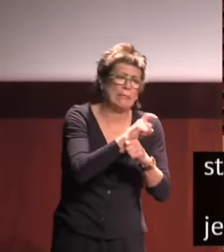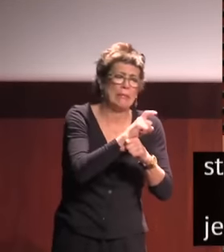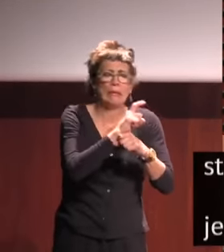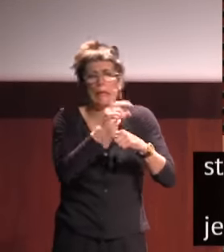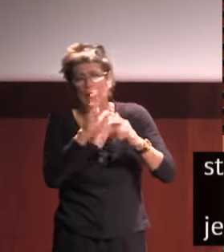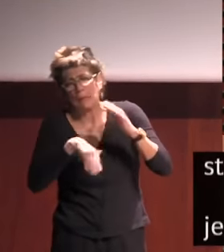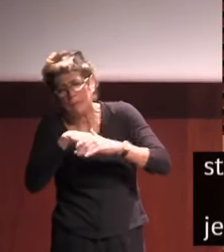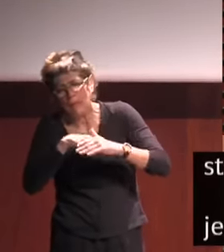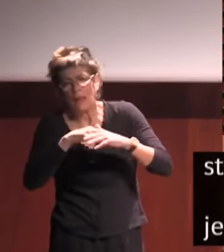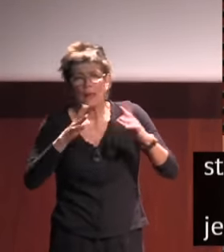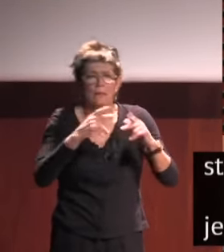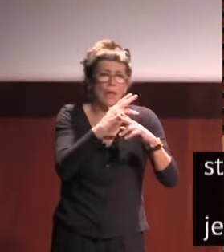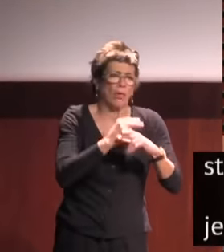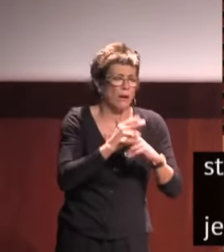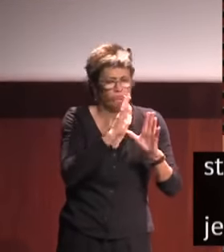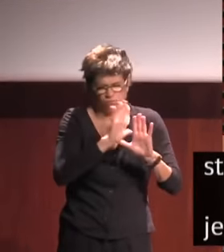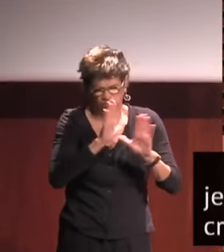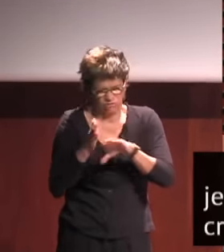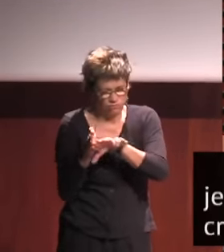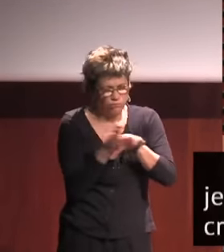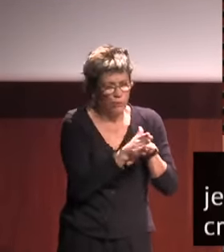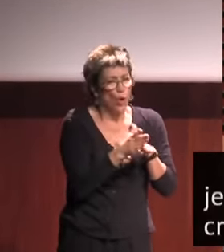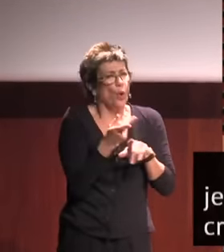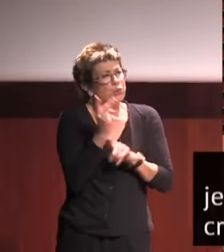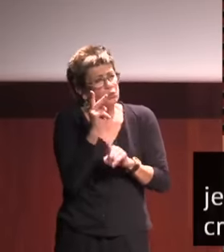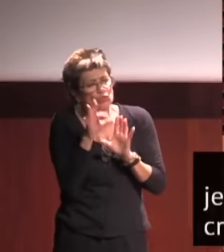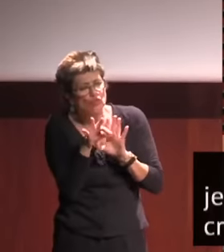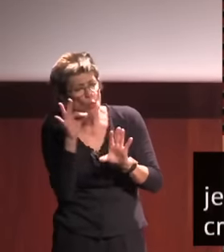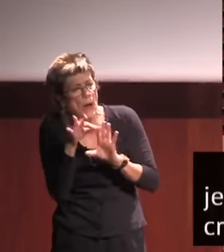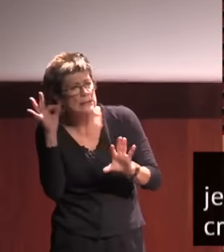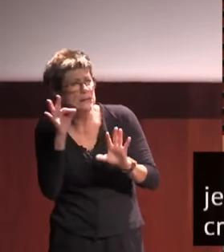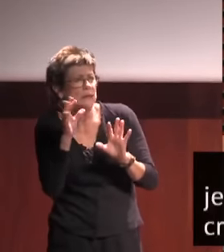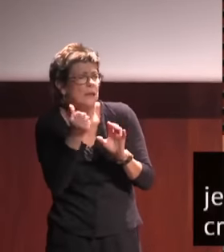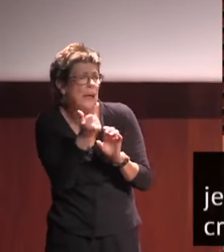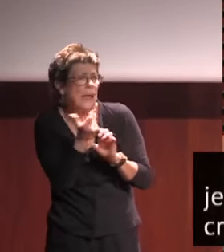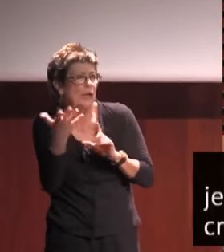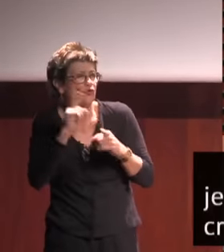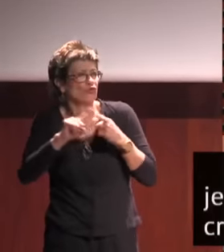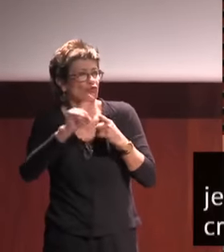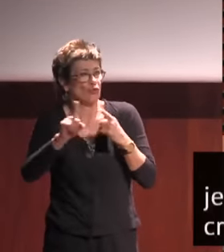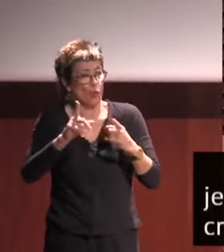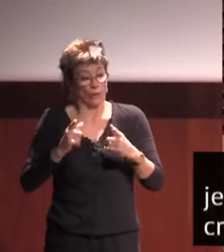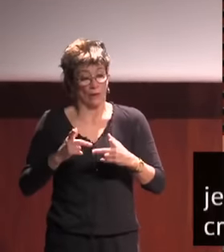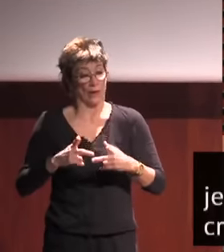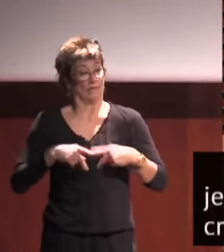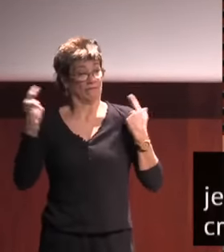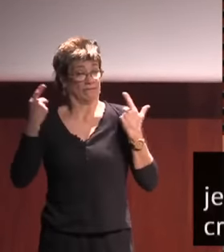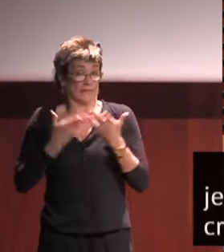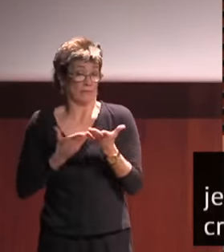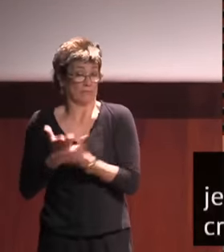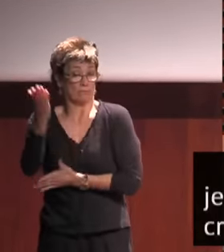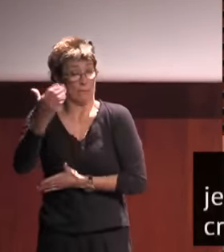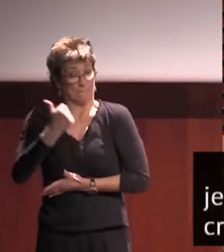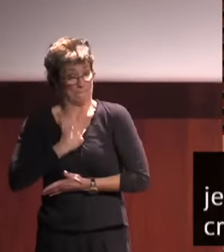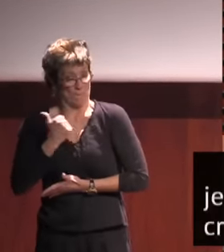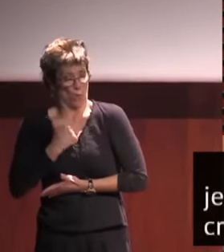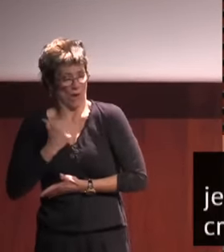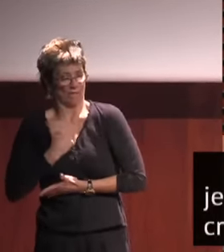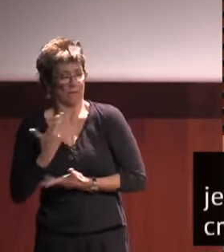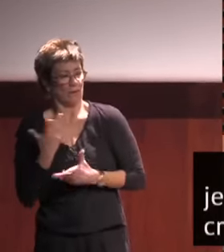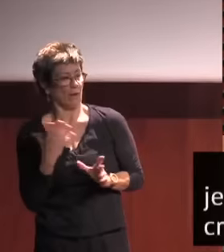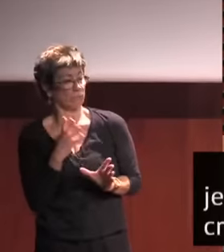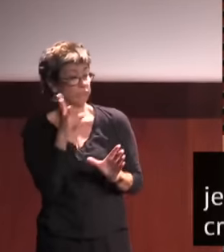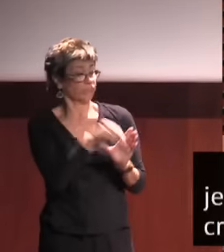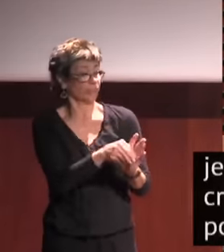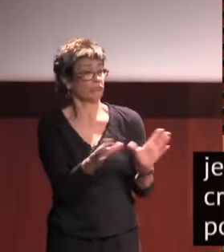cette notion. Je me contenterai de pointer quelques aspects sur ce que les autographies font aux sciences sociales et aux sourds. Et il y aura de quoi faire